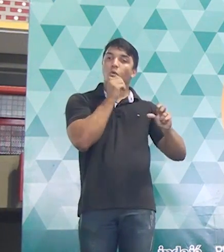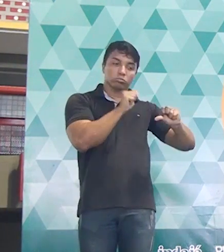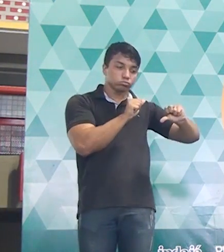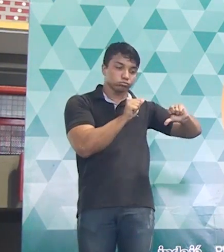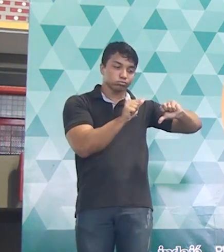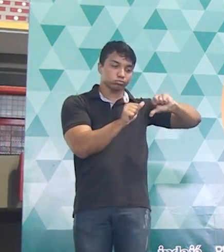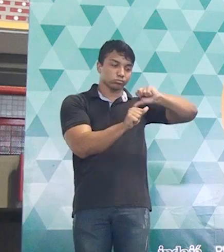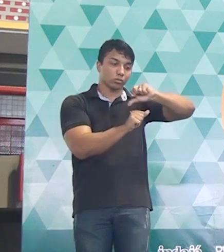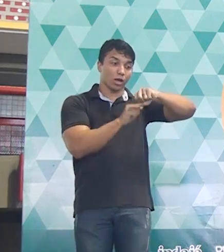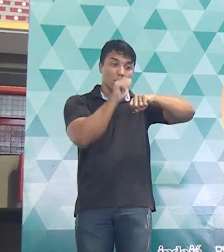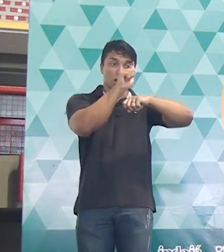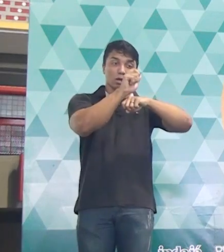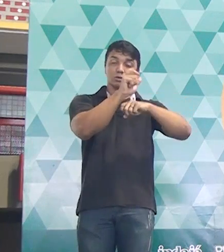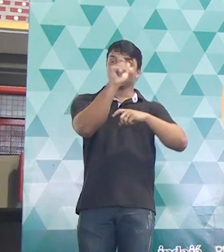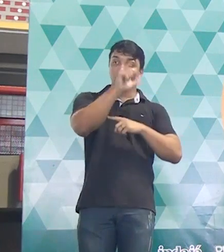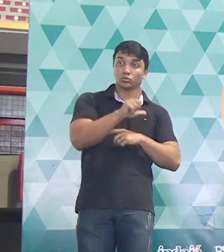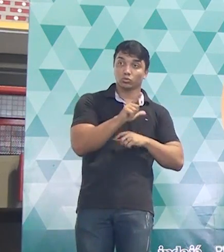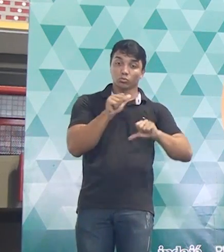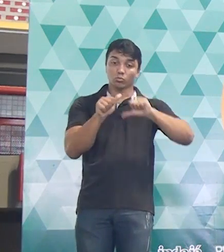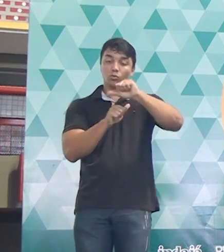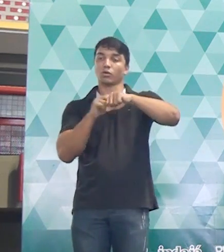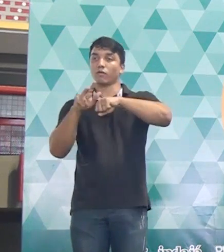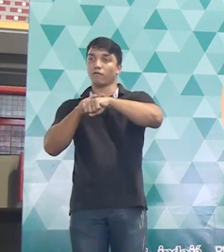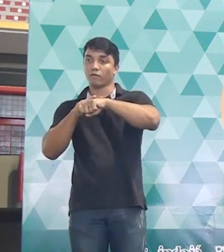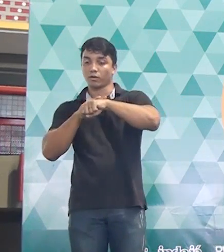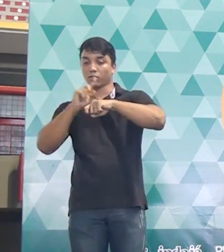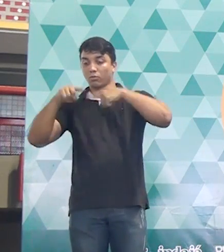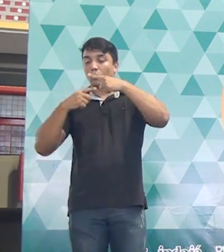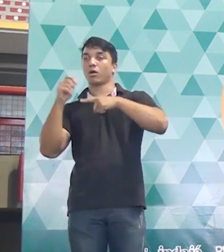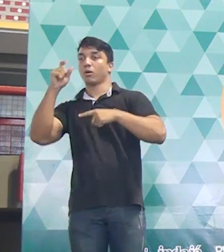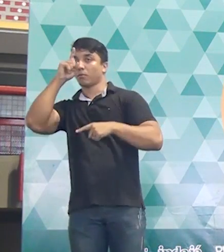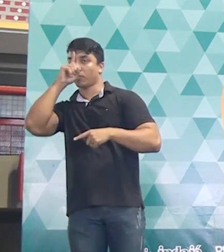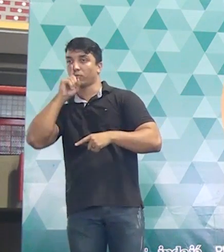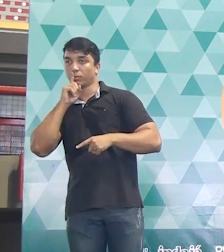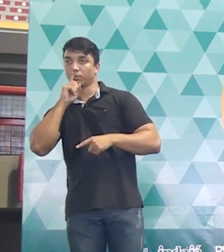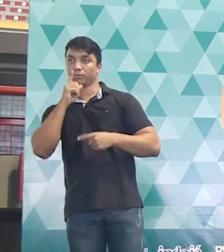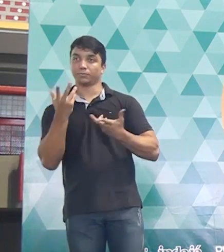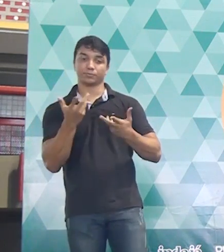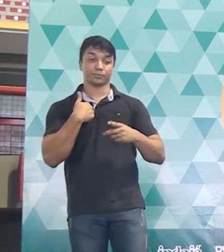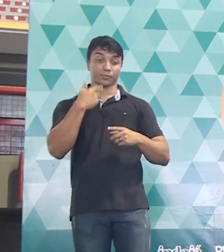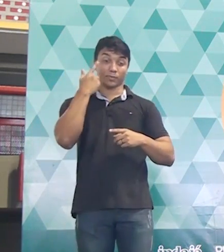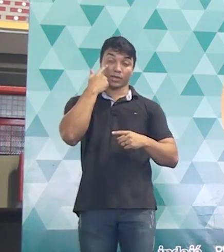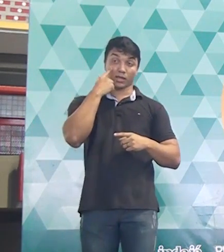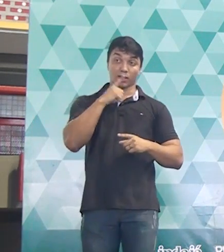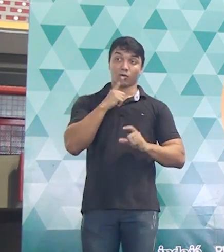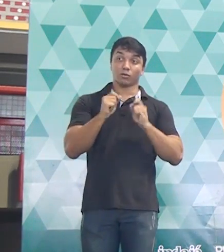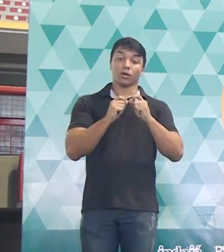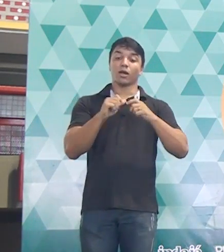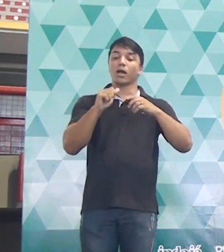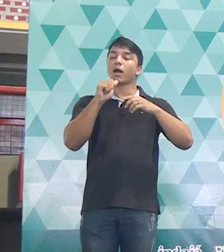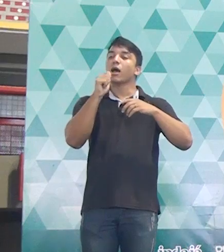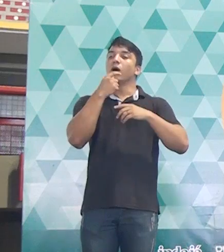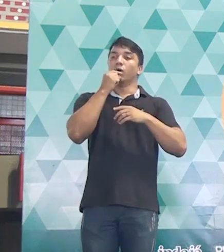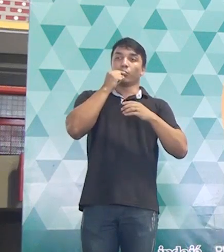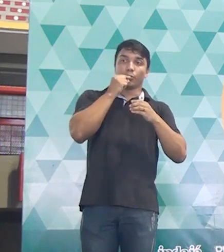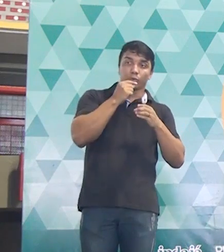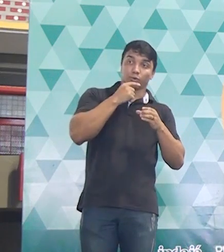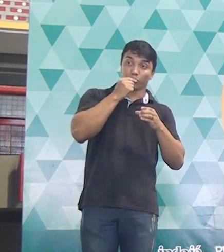mudar de azul para verde, de verde para amarelo. O ácido carbônico que eu soprei, ele se transformou